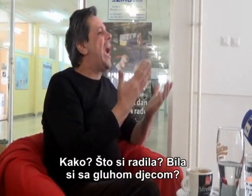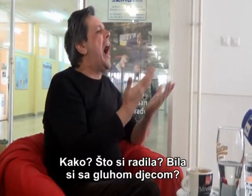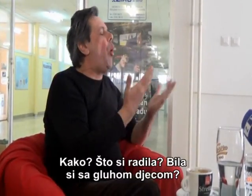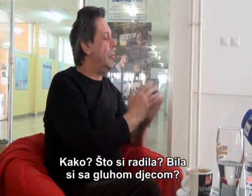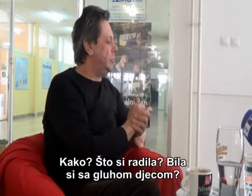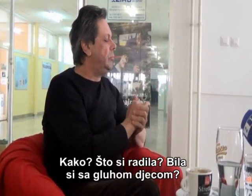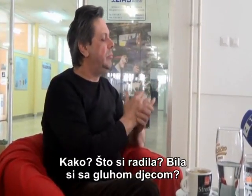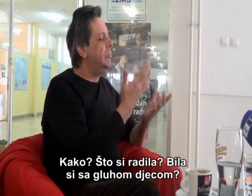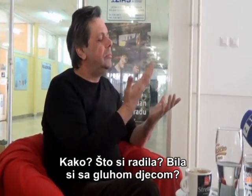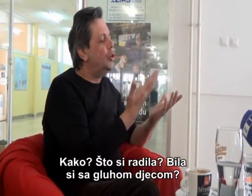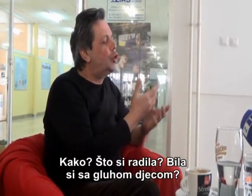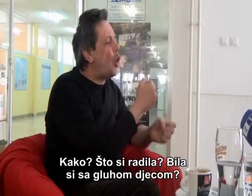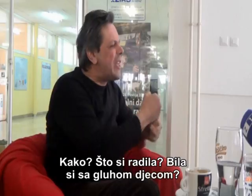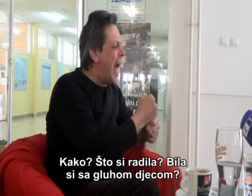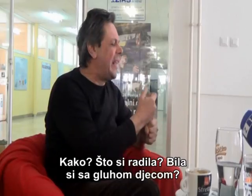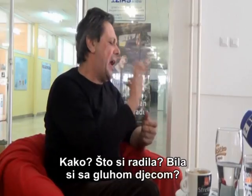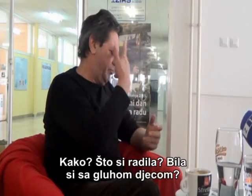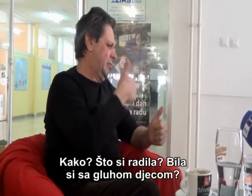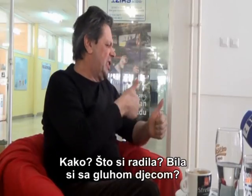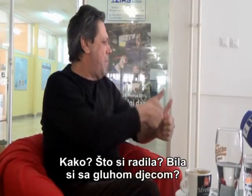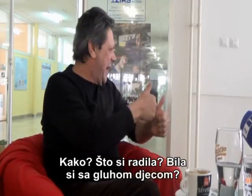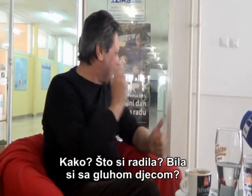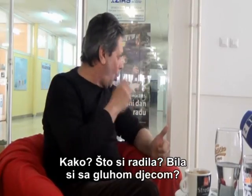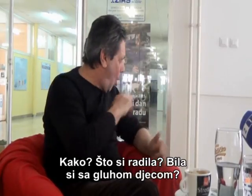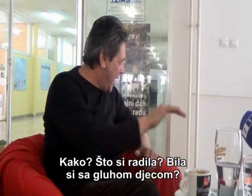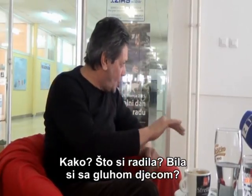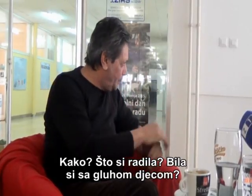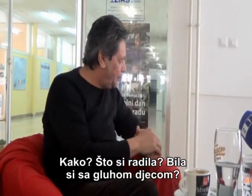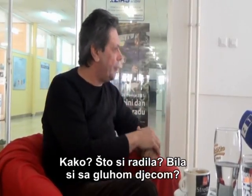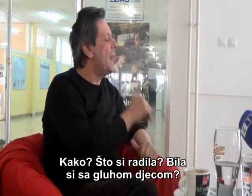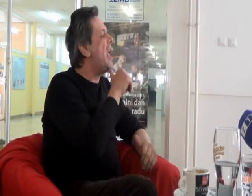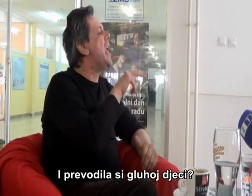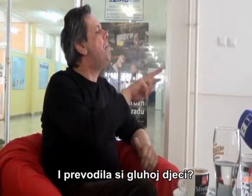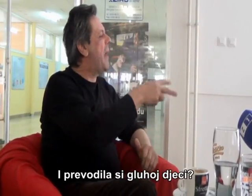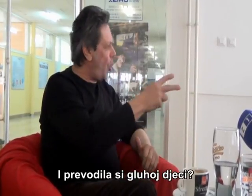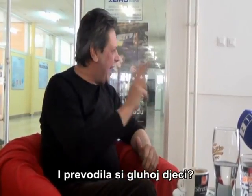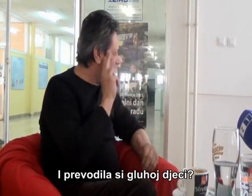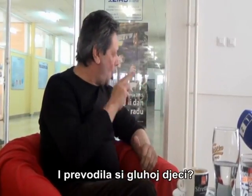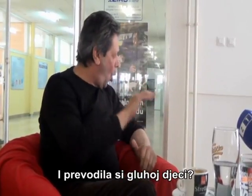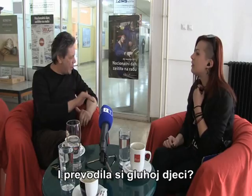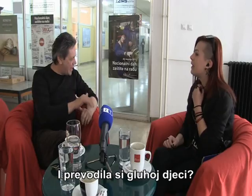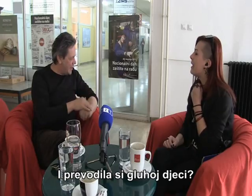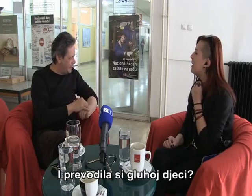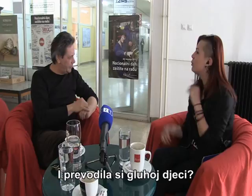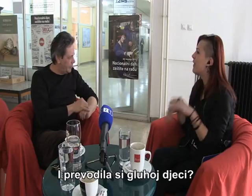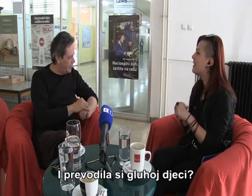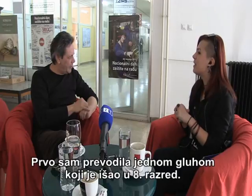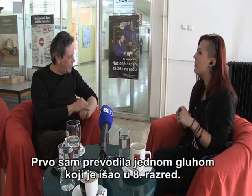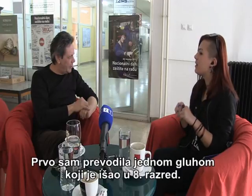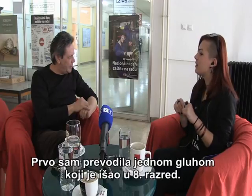Kako? Što si radila? Bila sa gluhom djecom. I prevodila si gluho djece. U stvari sam,